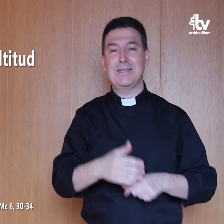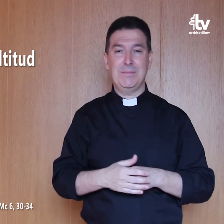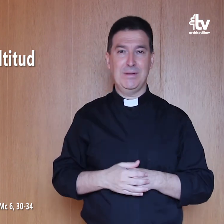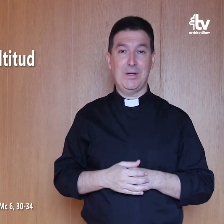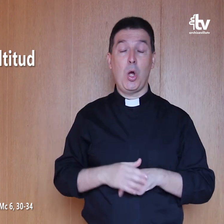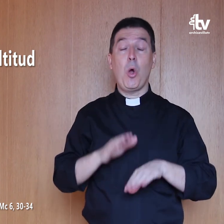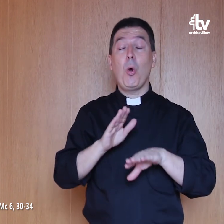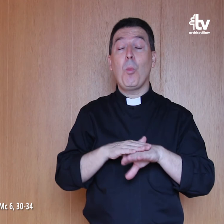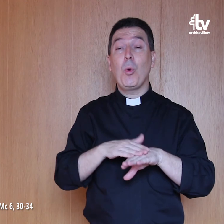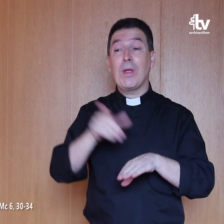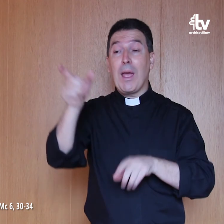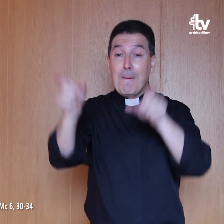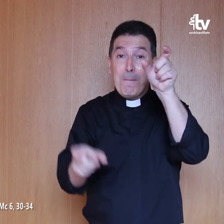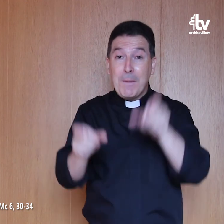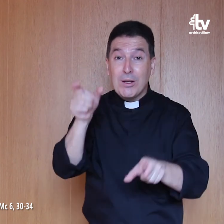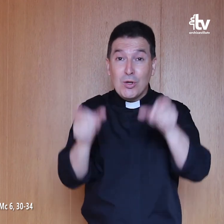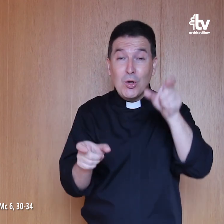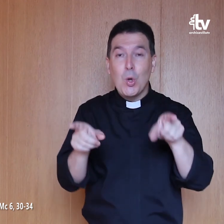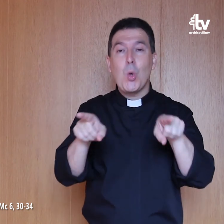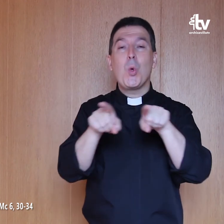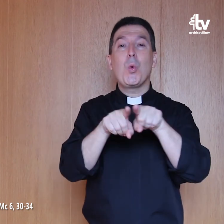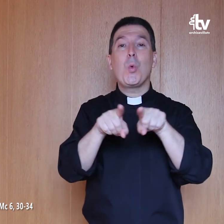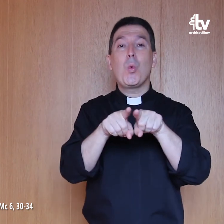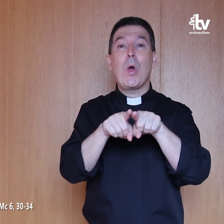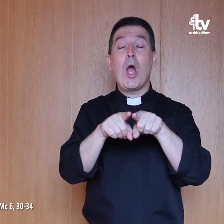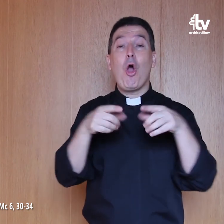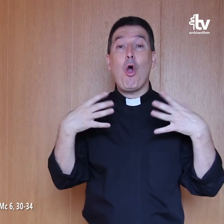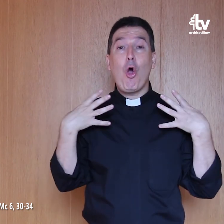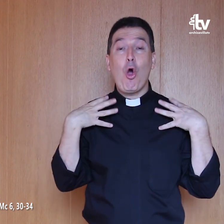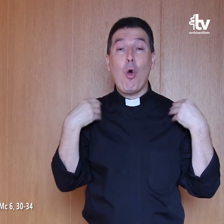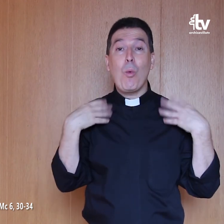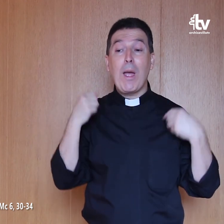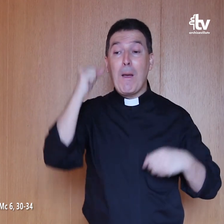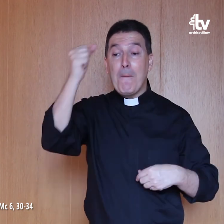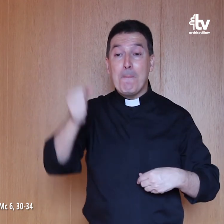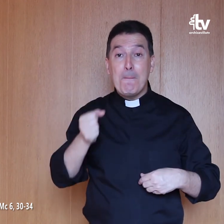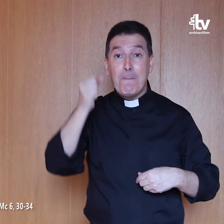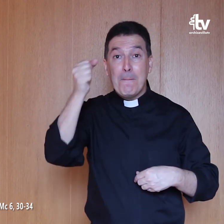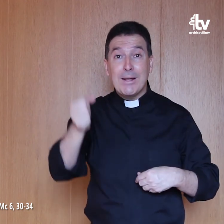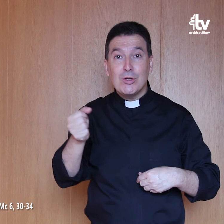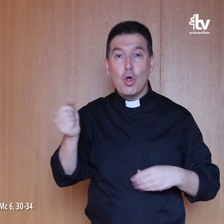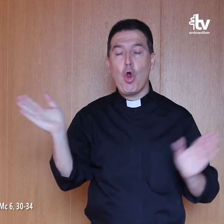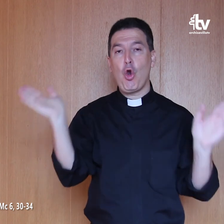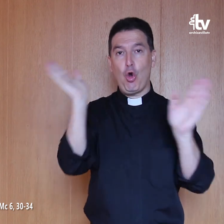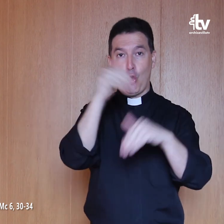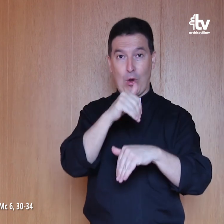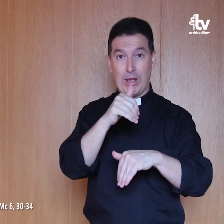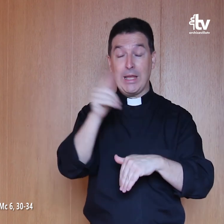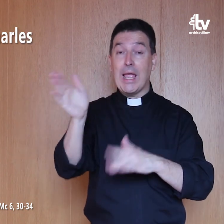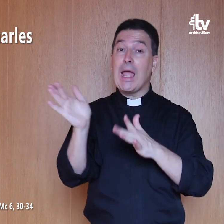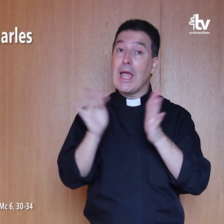de ella porque andaban como ovejas que no tienen pastor y